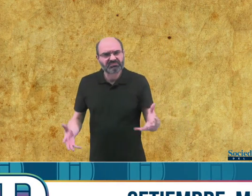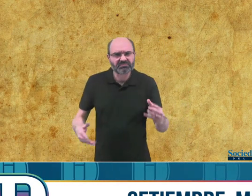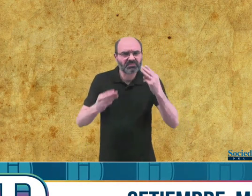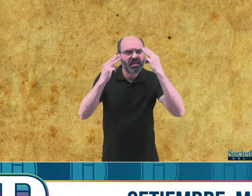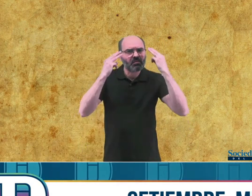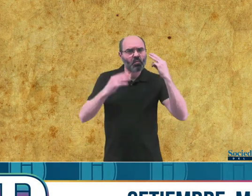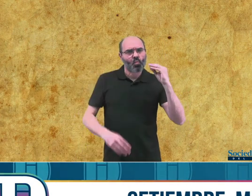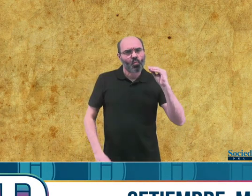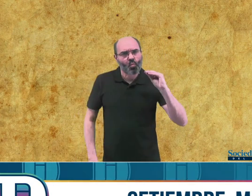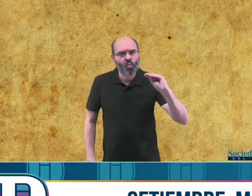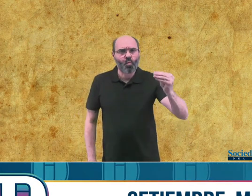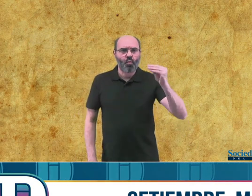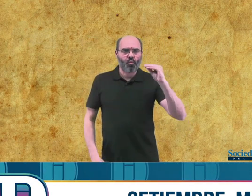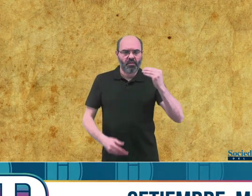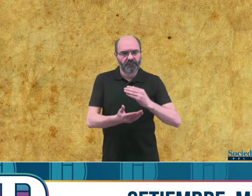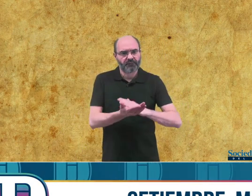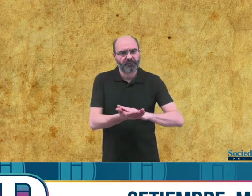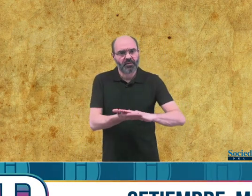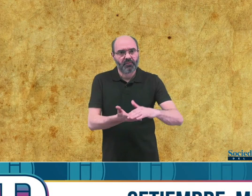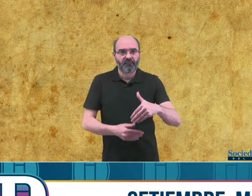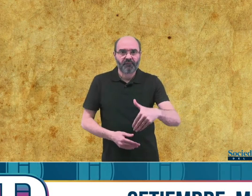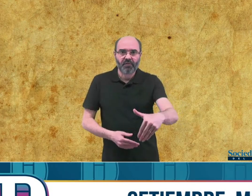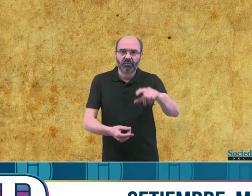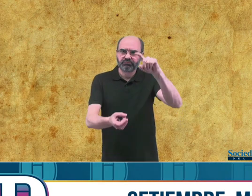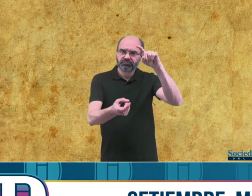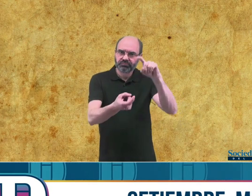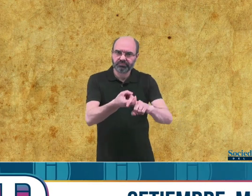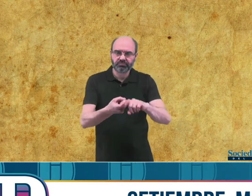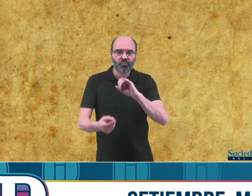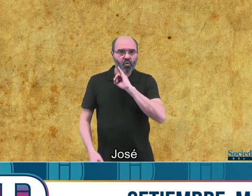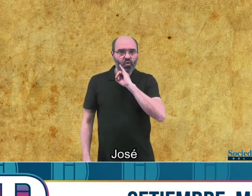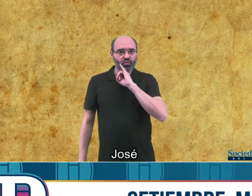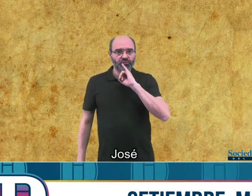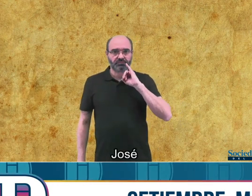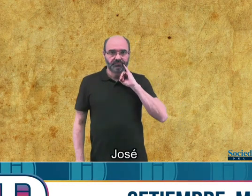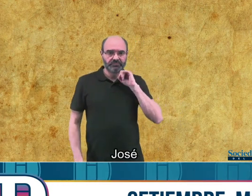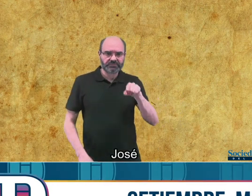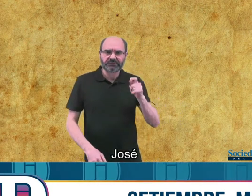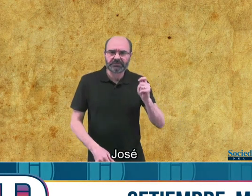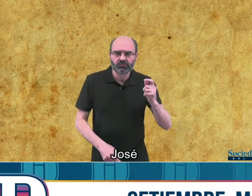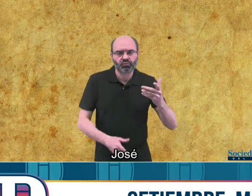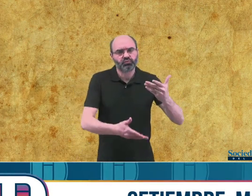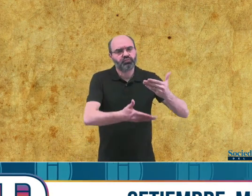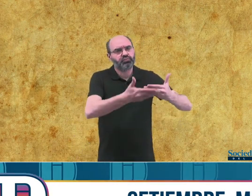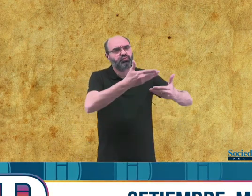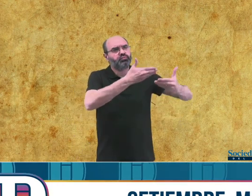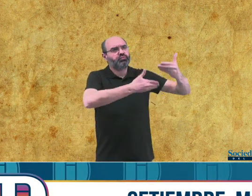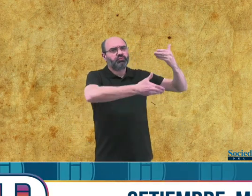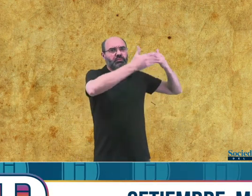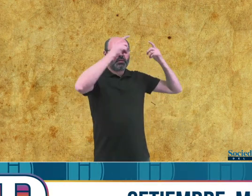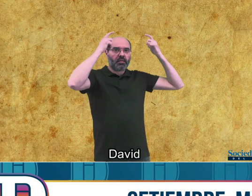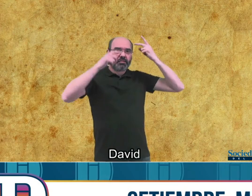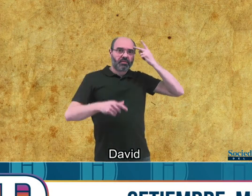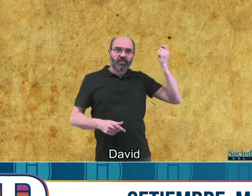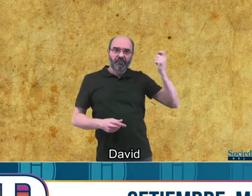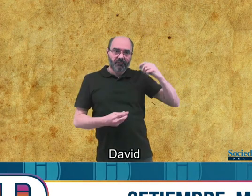400 después de Cristo el en la vulgata Latina el 30 de septiembre San Jerónimo fue el que el traductor de la vulgata Latina y